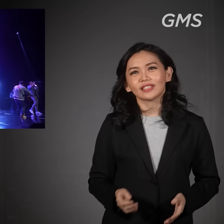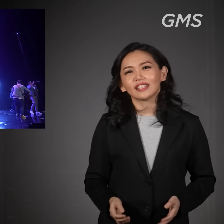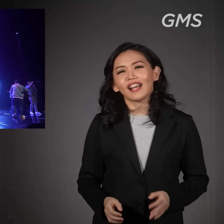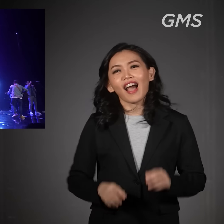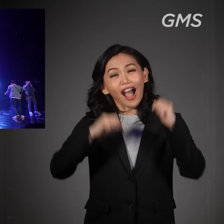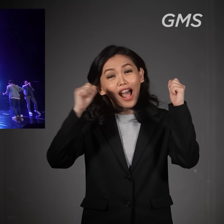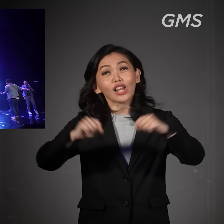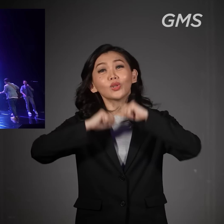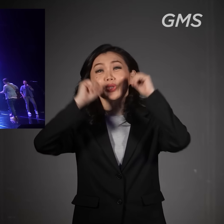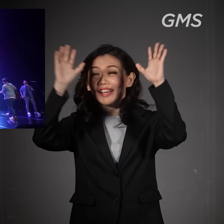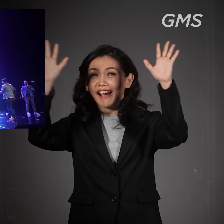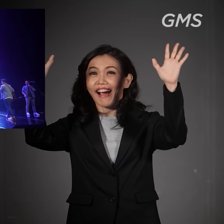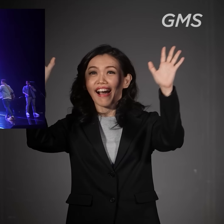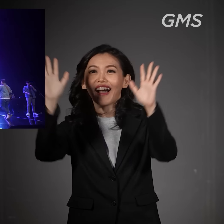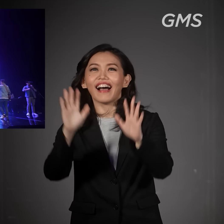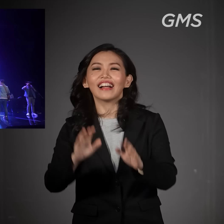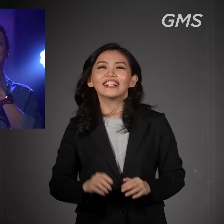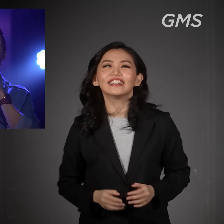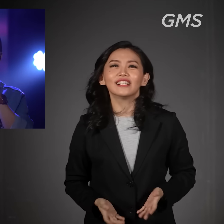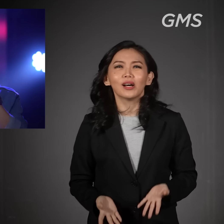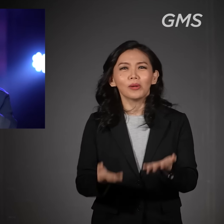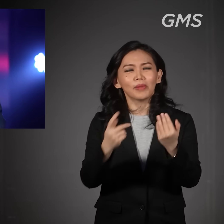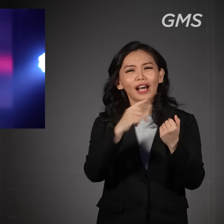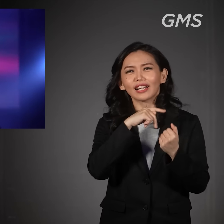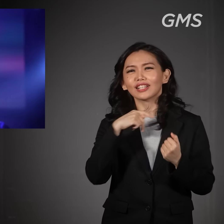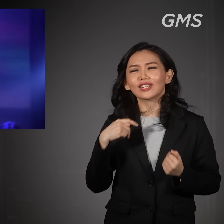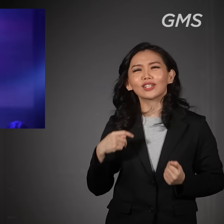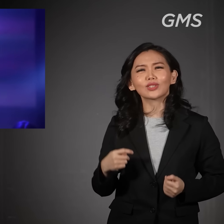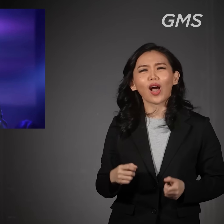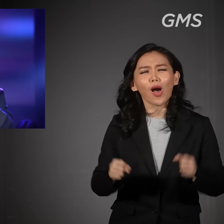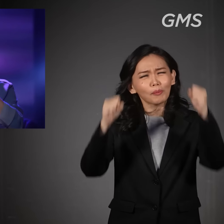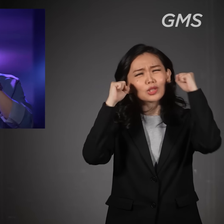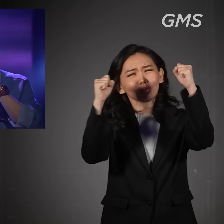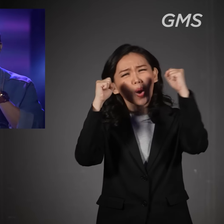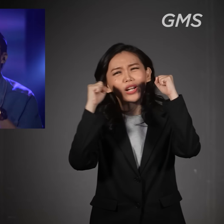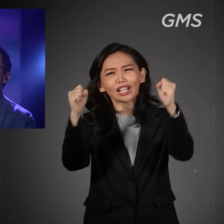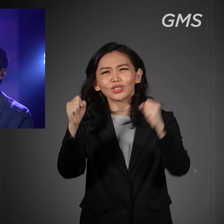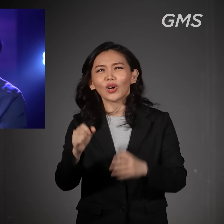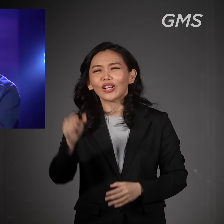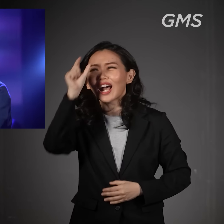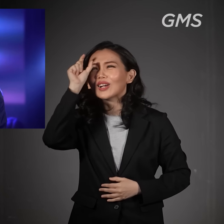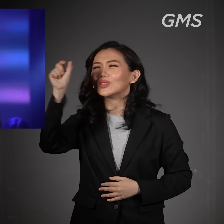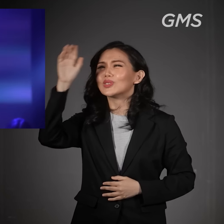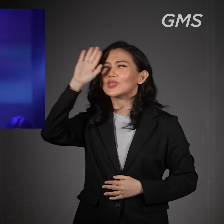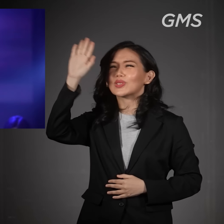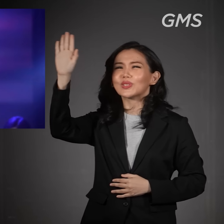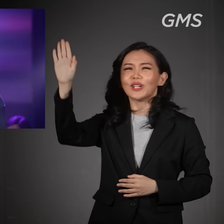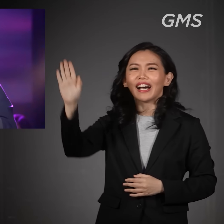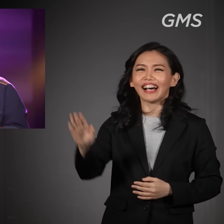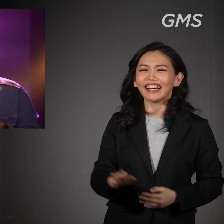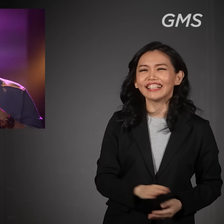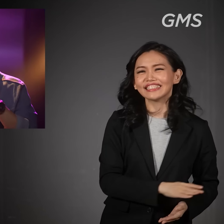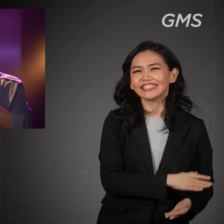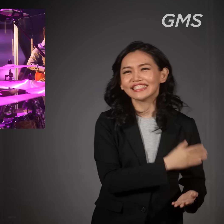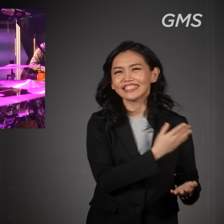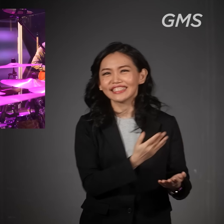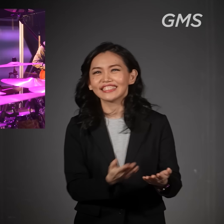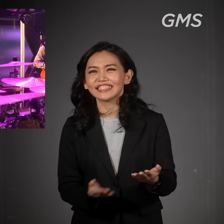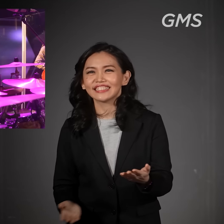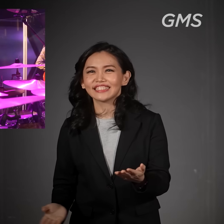Haleluya. Mari kita berikan sorak-sorai yang lebih lagi buat Tuhan kita. Come on.